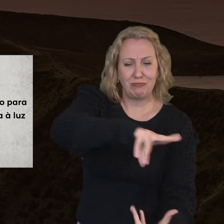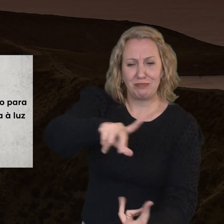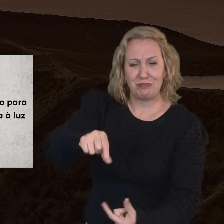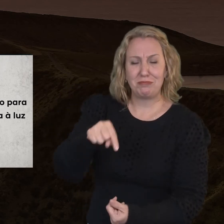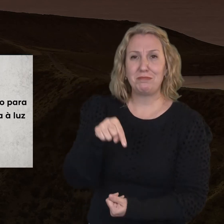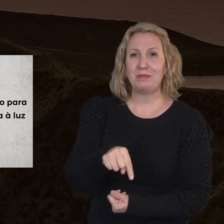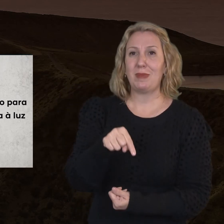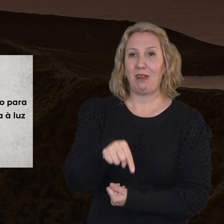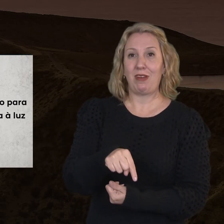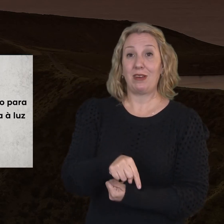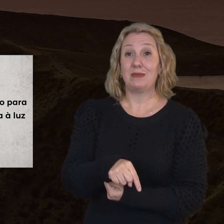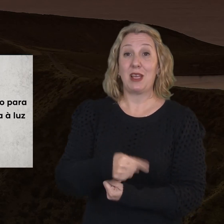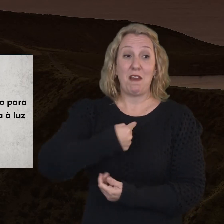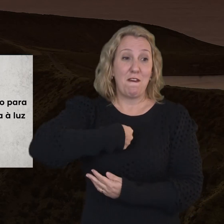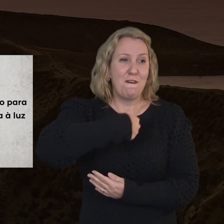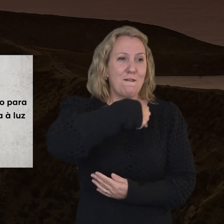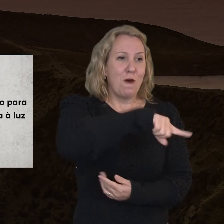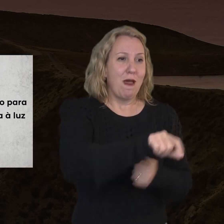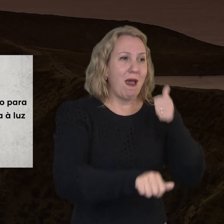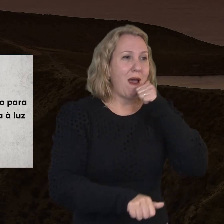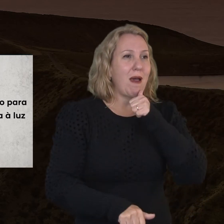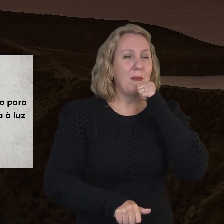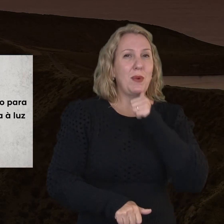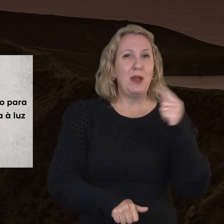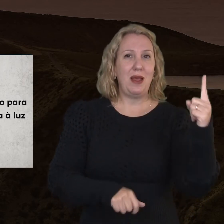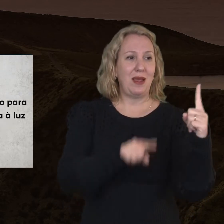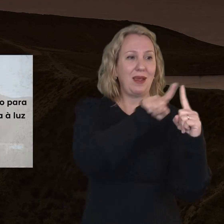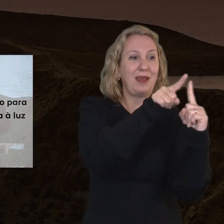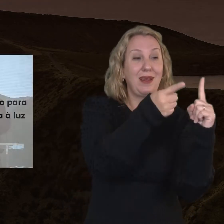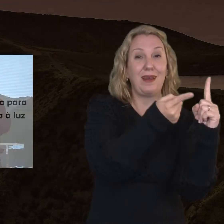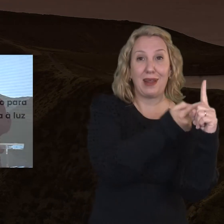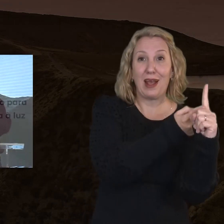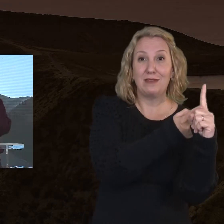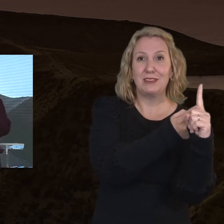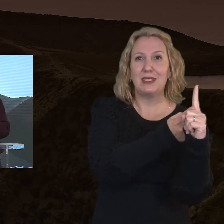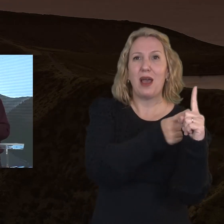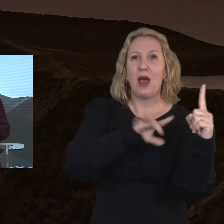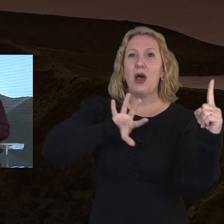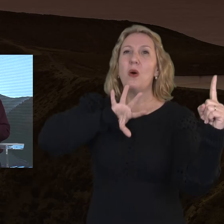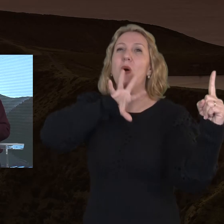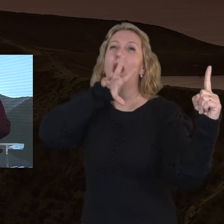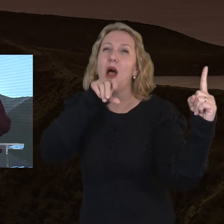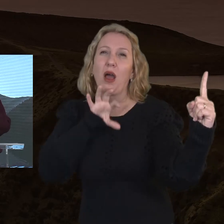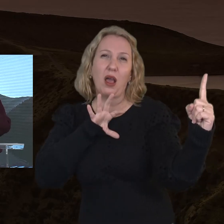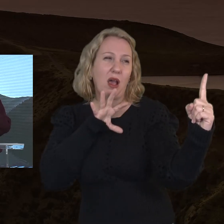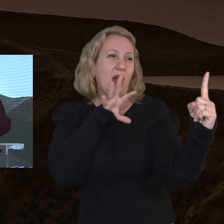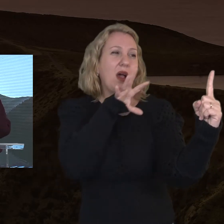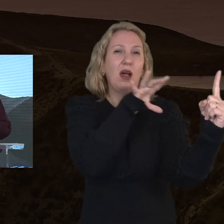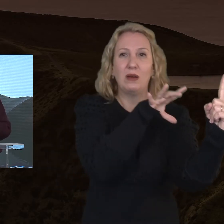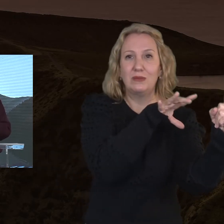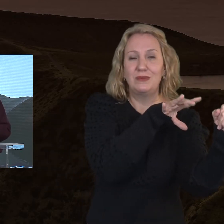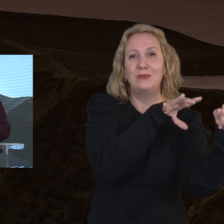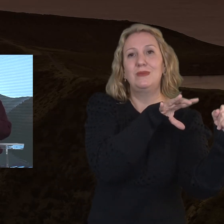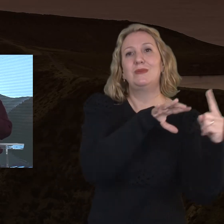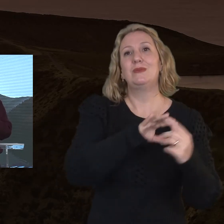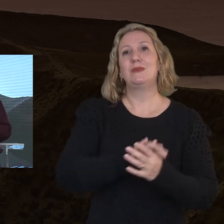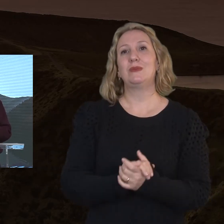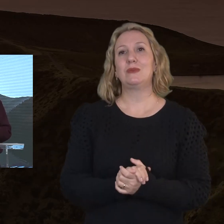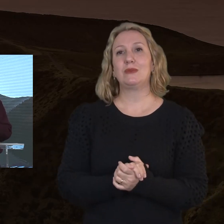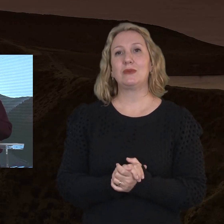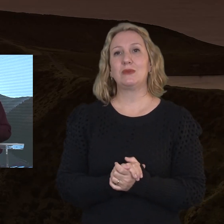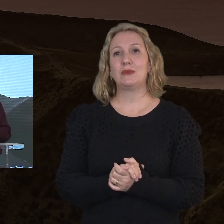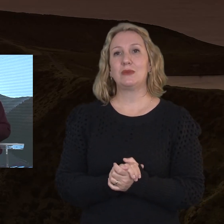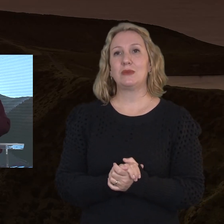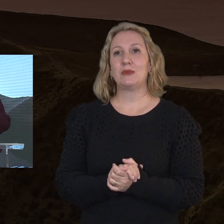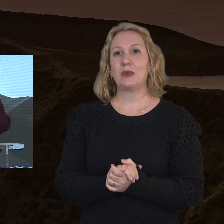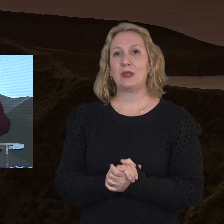a perseguir a mulher que dera à luz o filho varão então ação dele a ação de satanás com os anjos caídos está